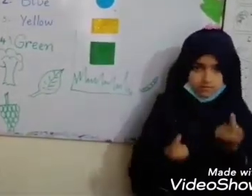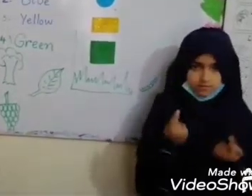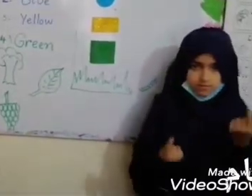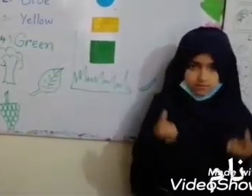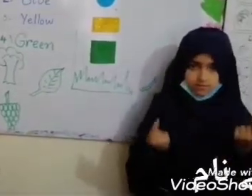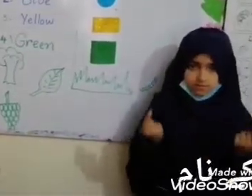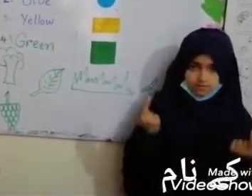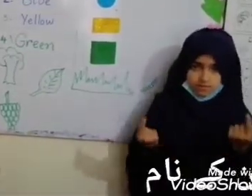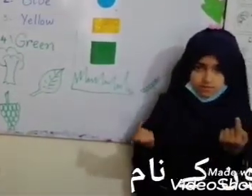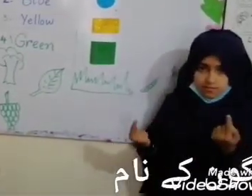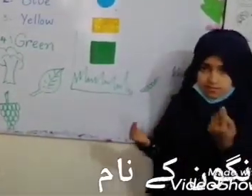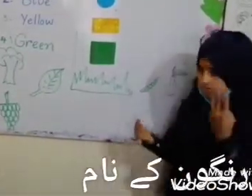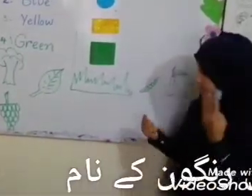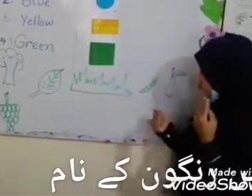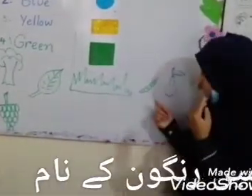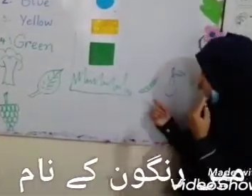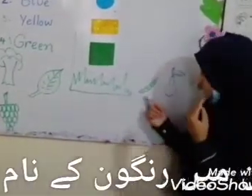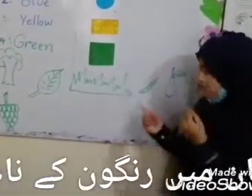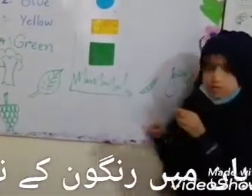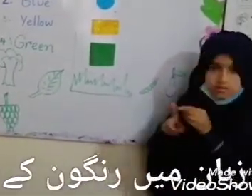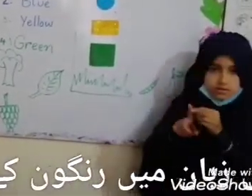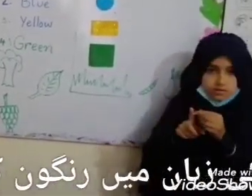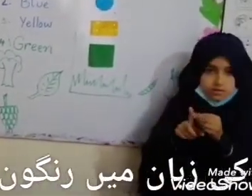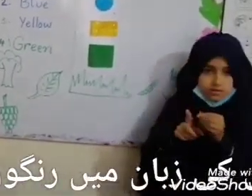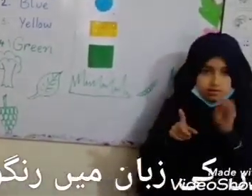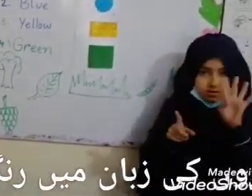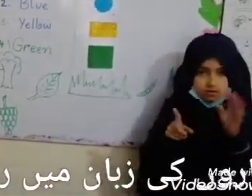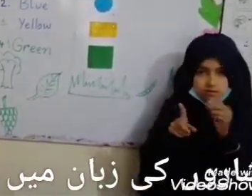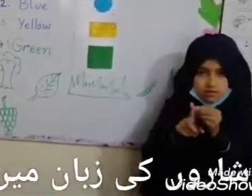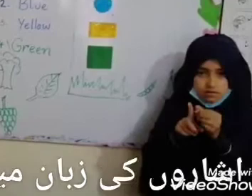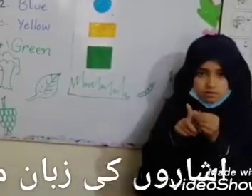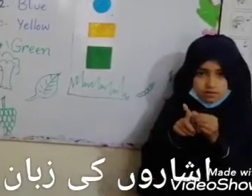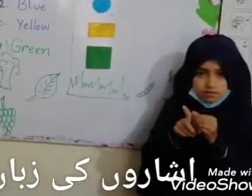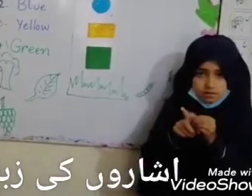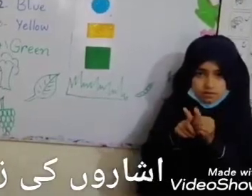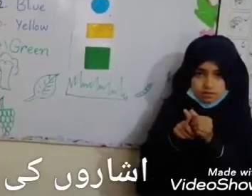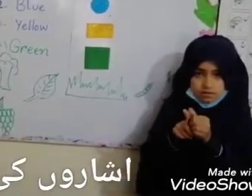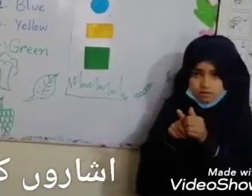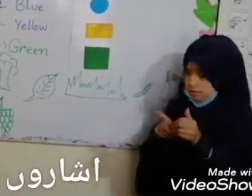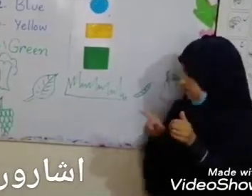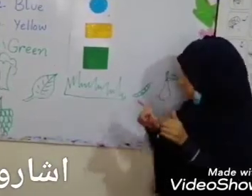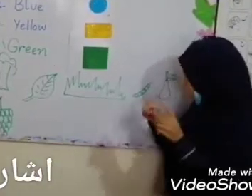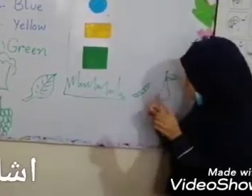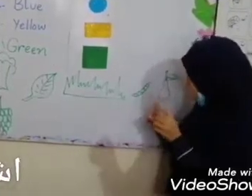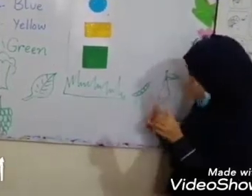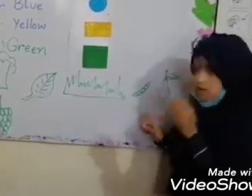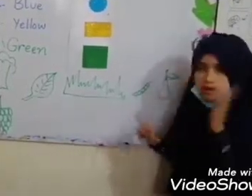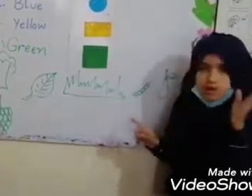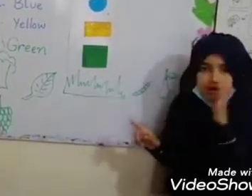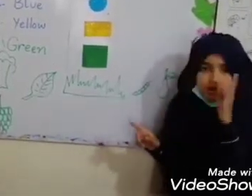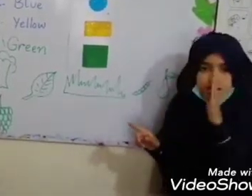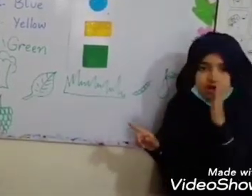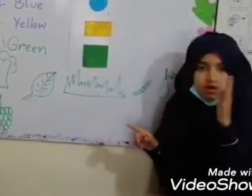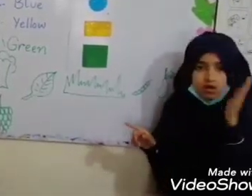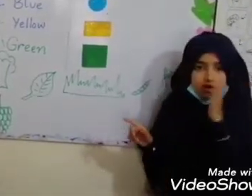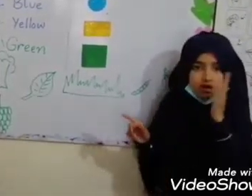है ग्रास, घास। चौथी है पीस, मटर। पांचवी है